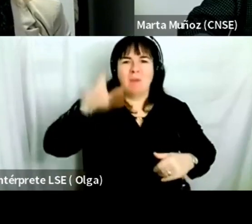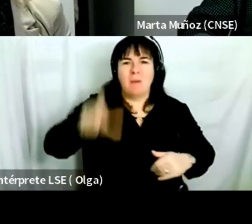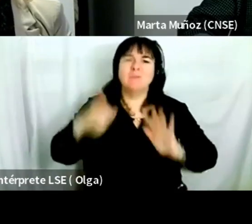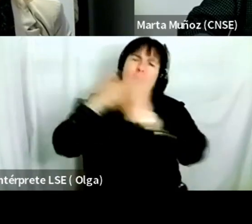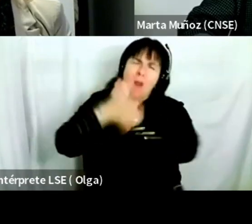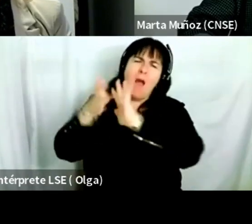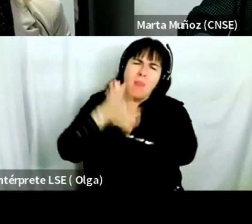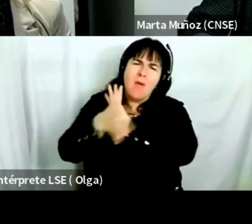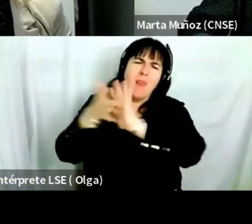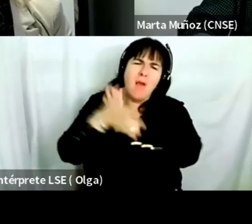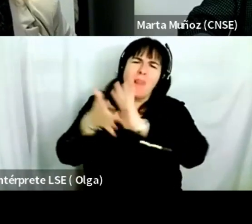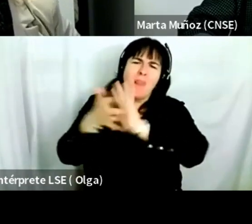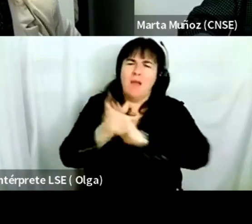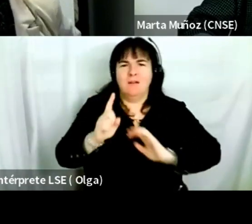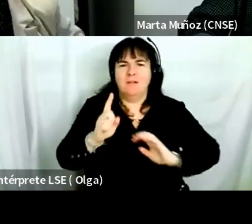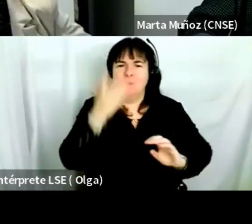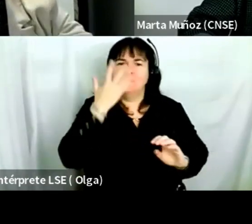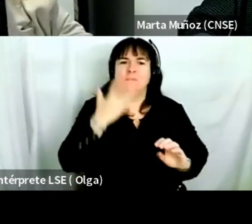cosas. Hemos